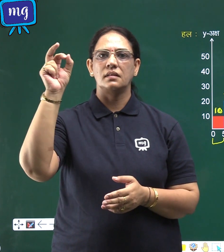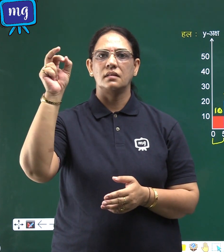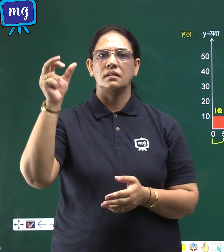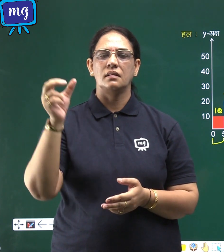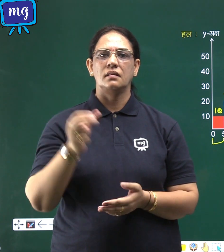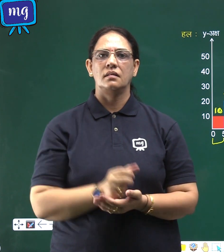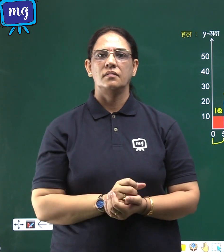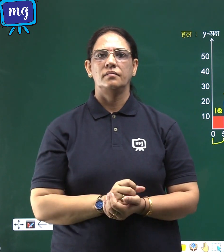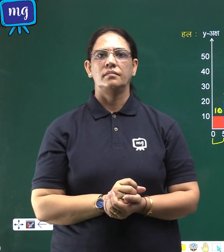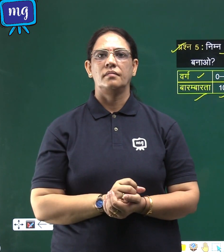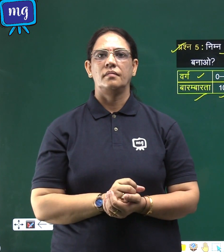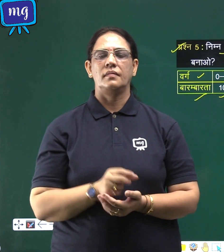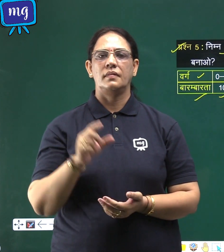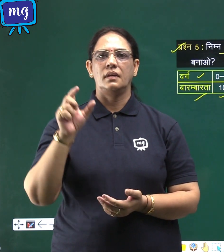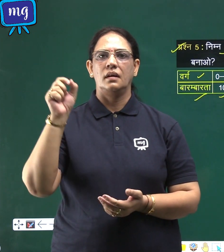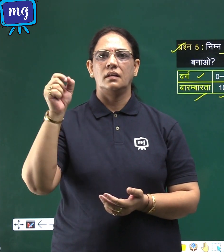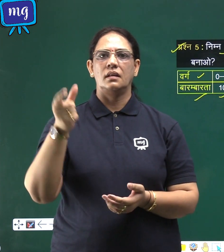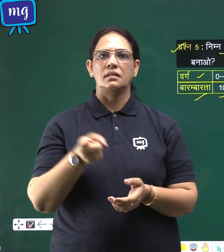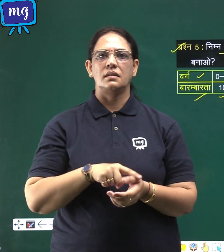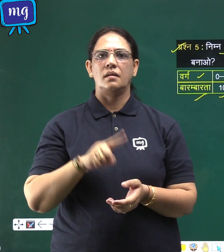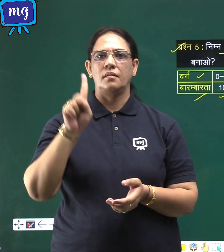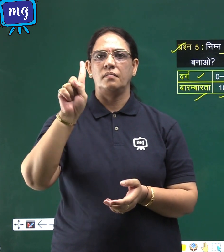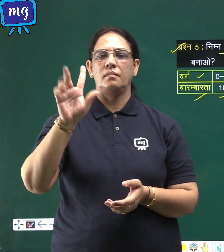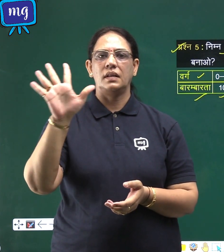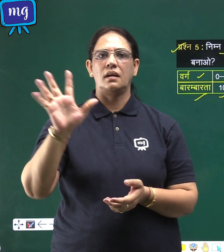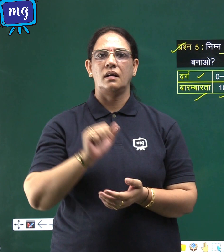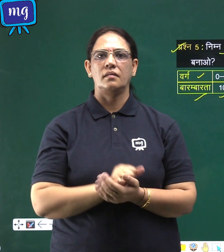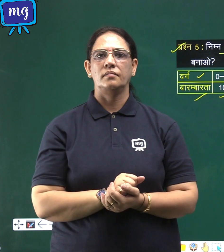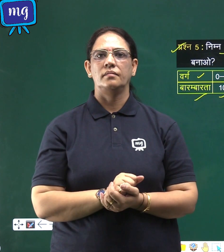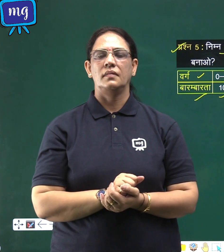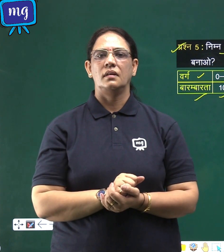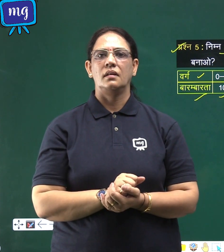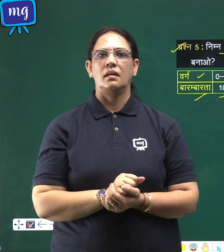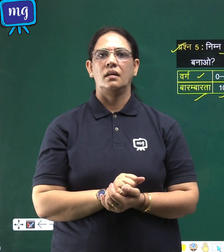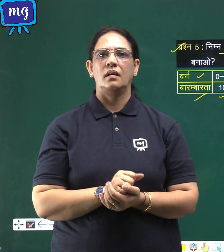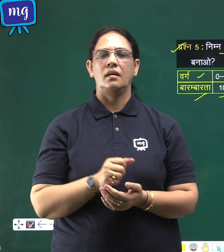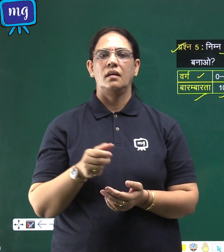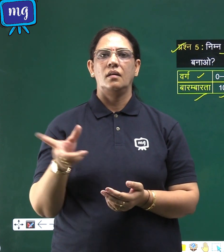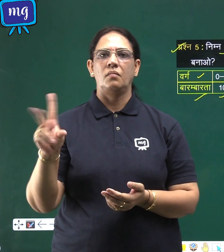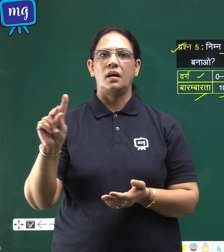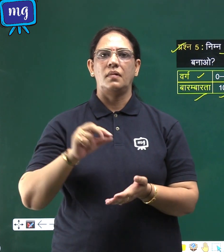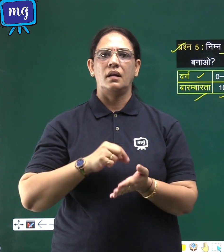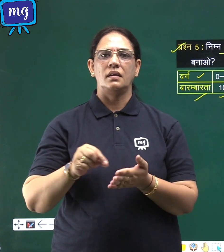20, 10 से 15, कितनी बारम बारता है,